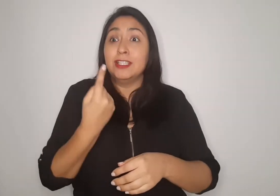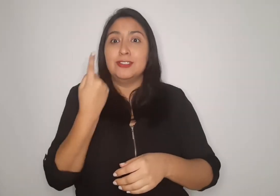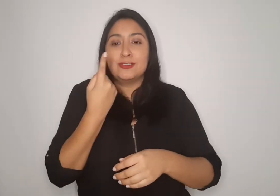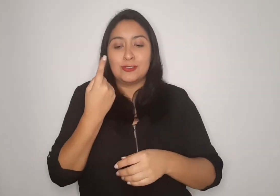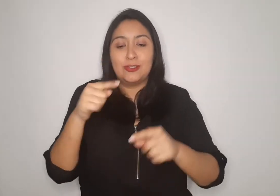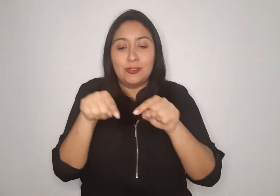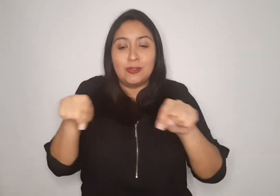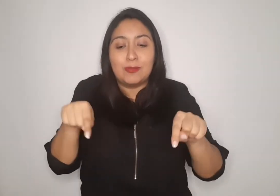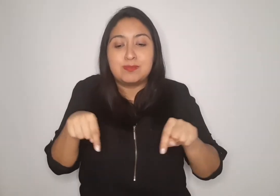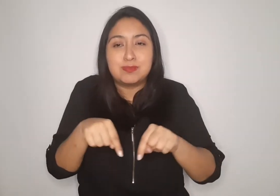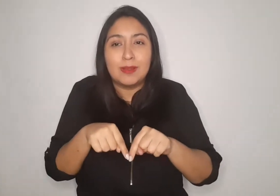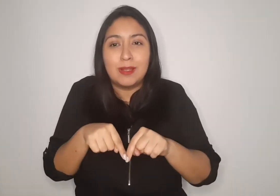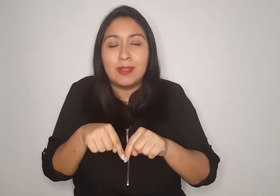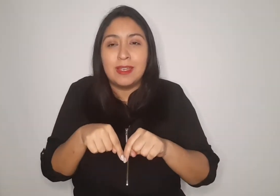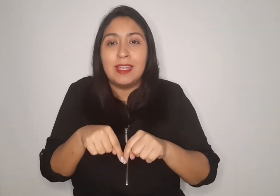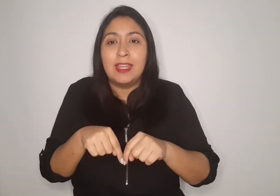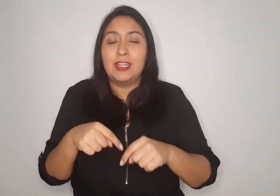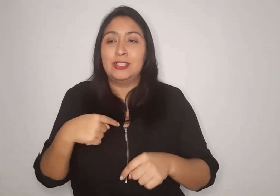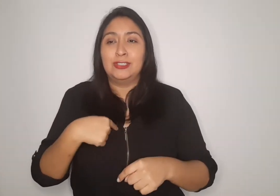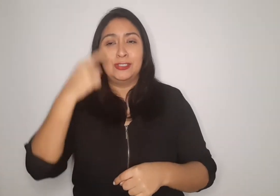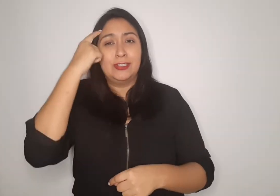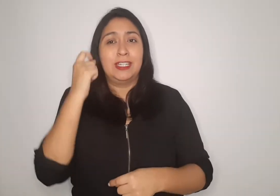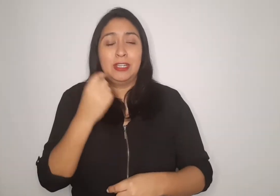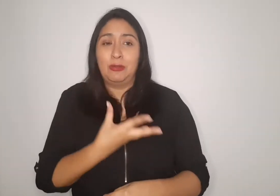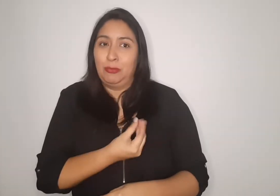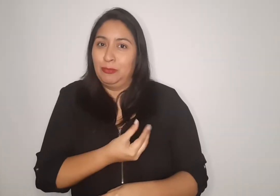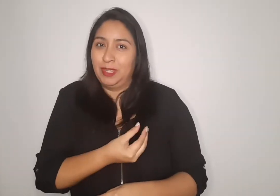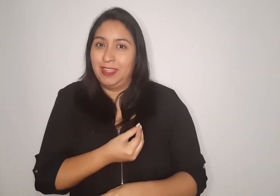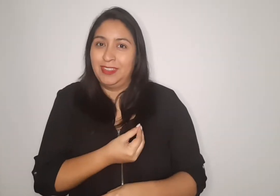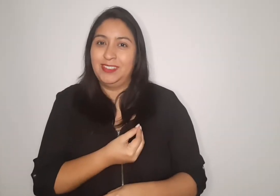espacio, igual un poquito de susto, ¿no? No creo tanto.